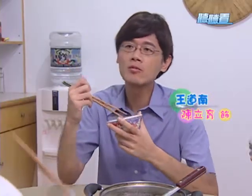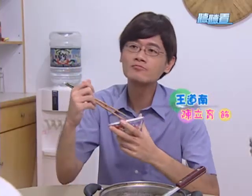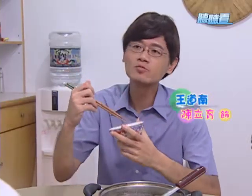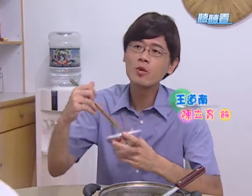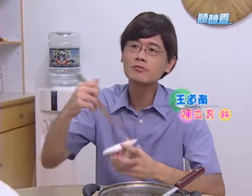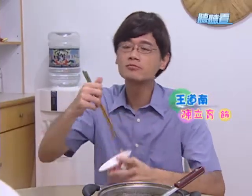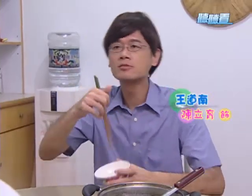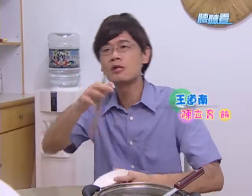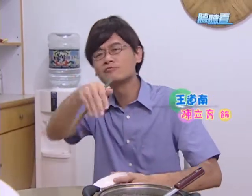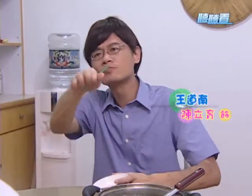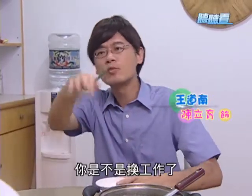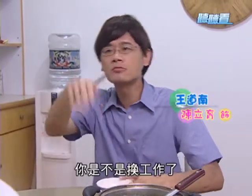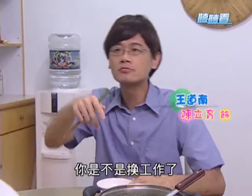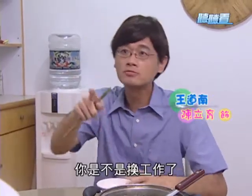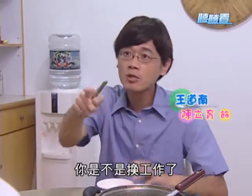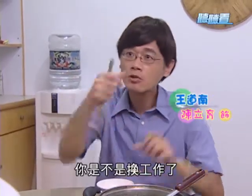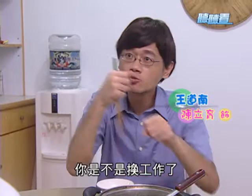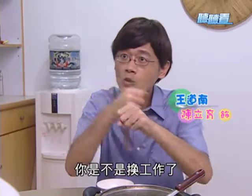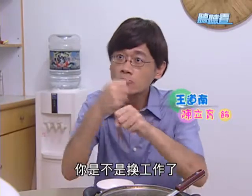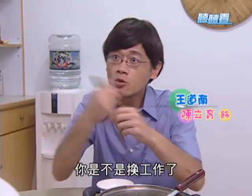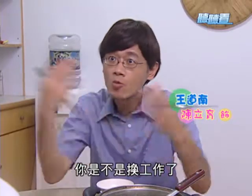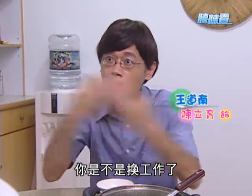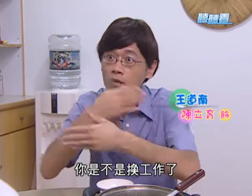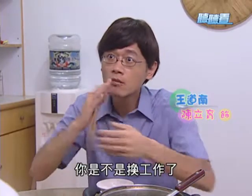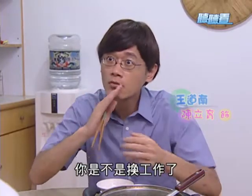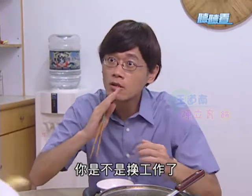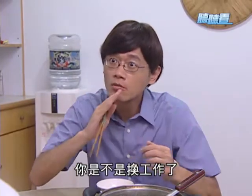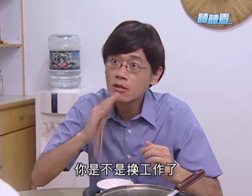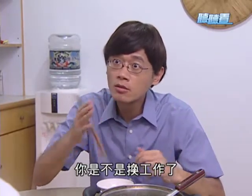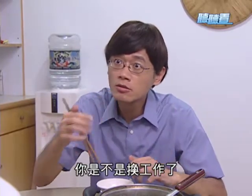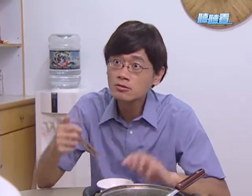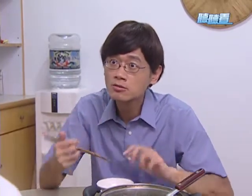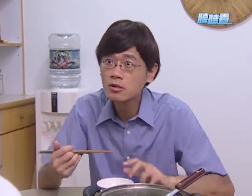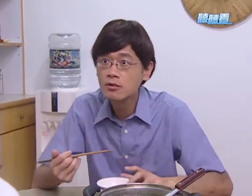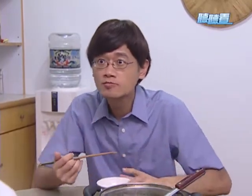哎，你是不是换工作了？